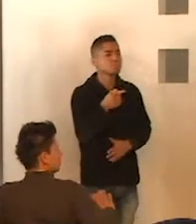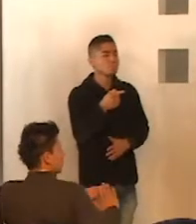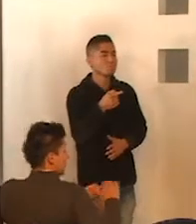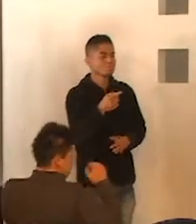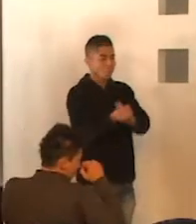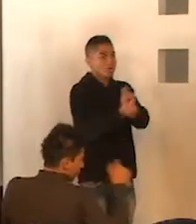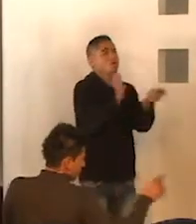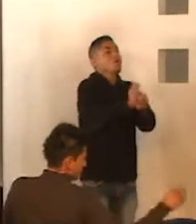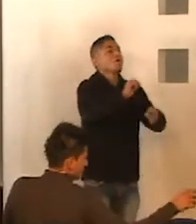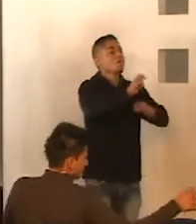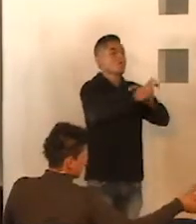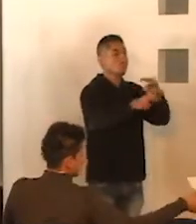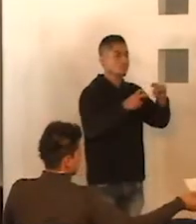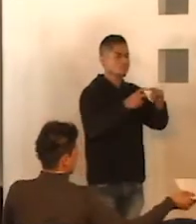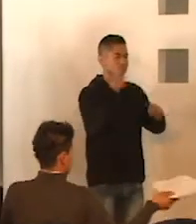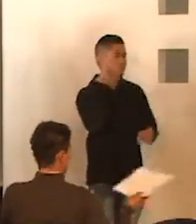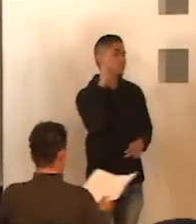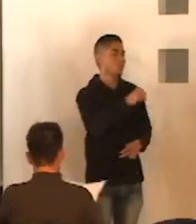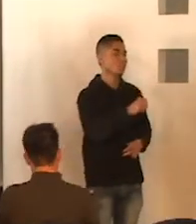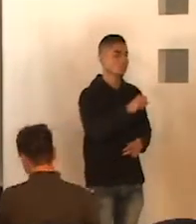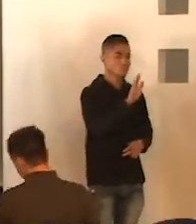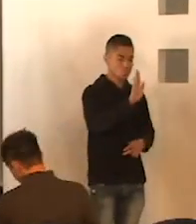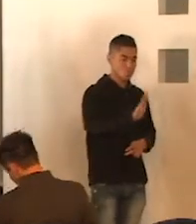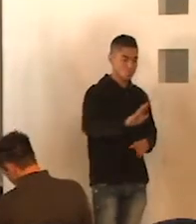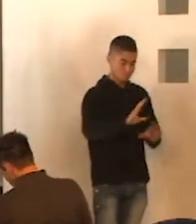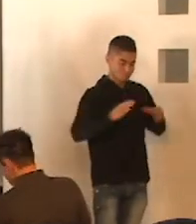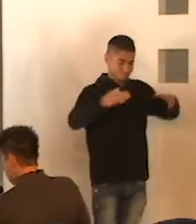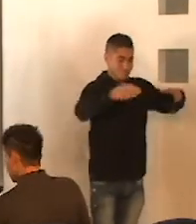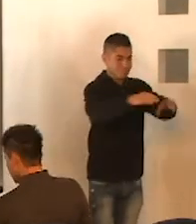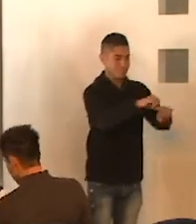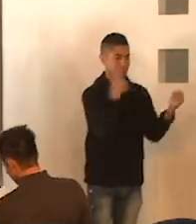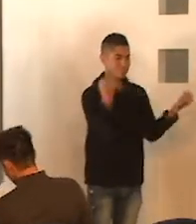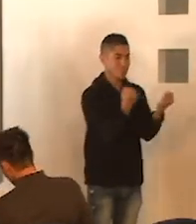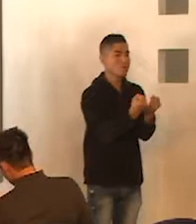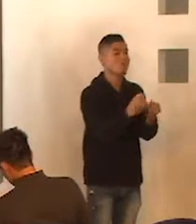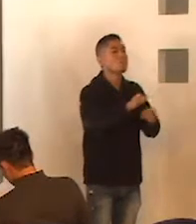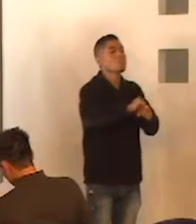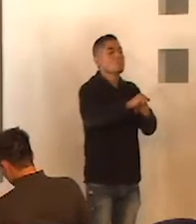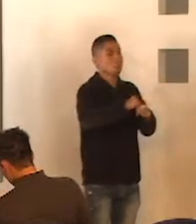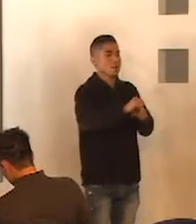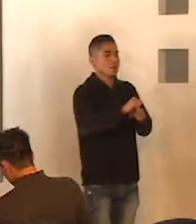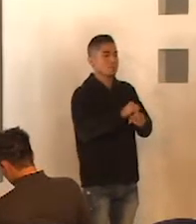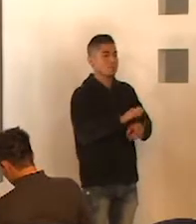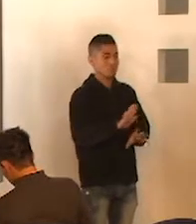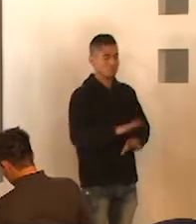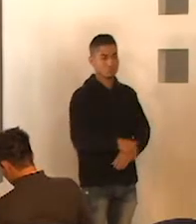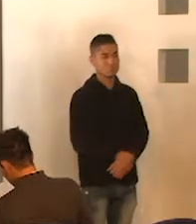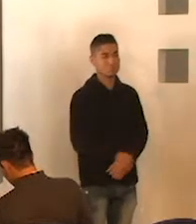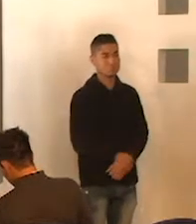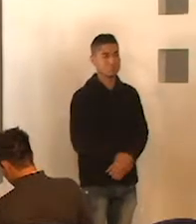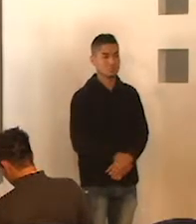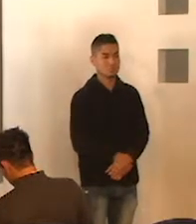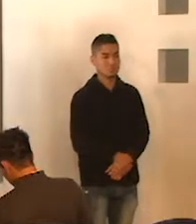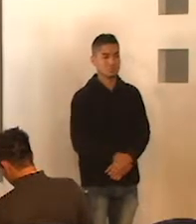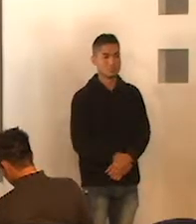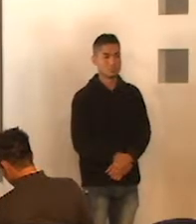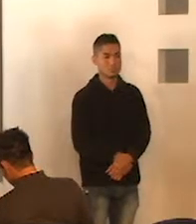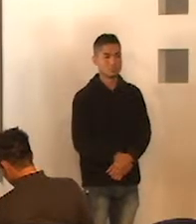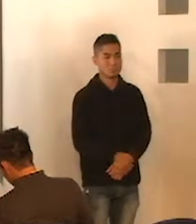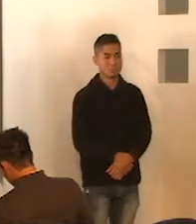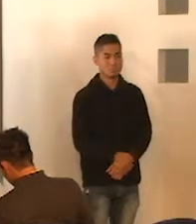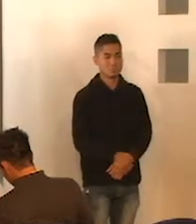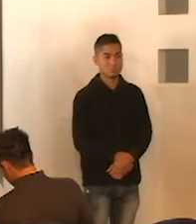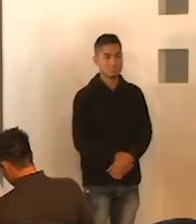se evidencia en las prácticas del aula, y pues tratando de reflejar un poco lo que es el